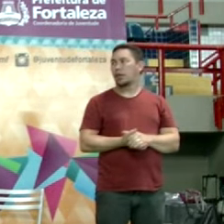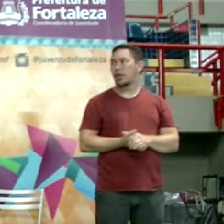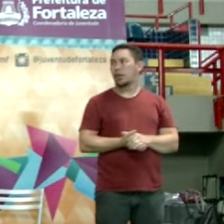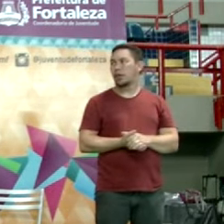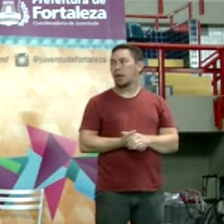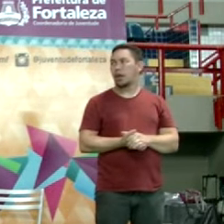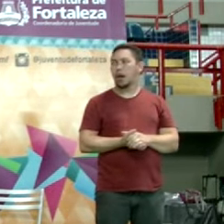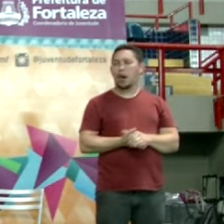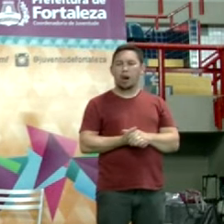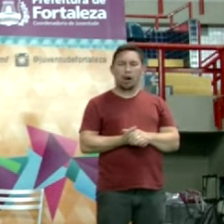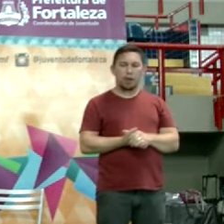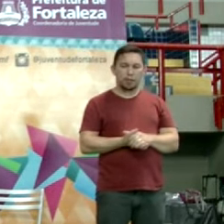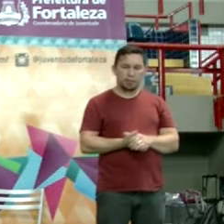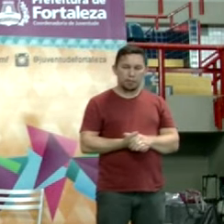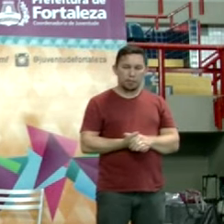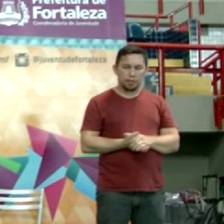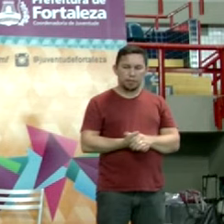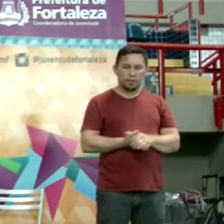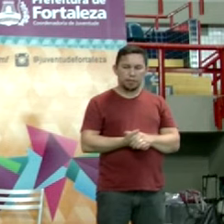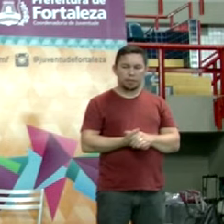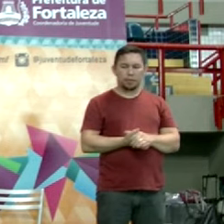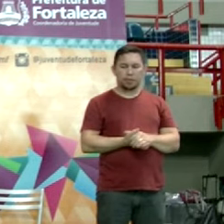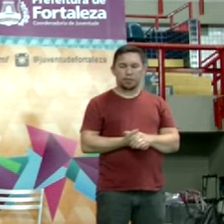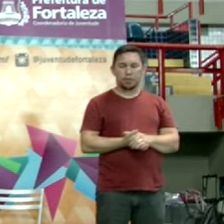Fala, meu Jesus.